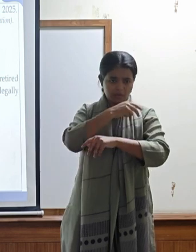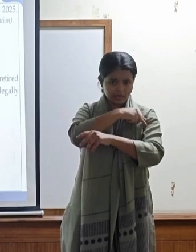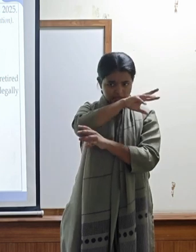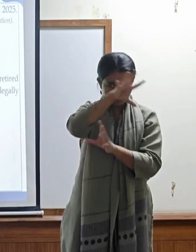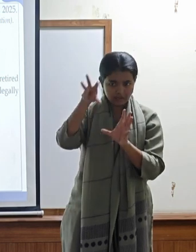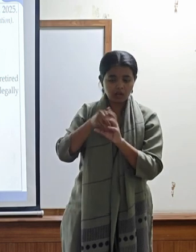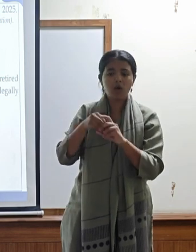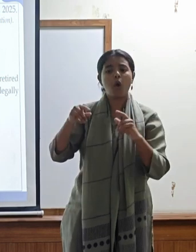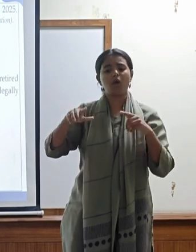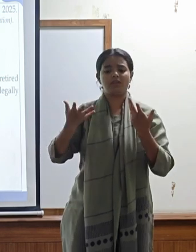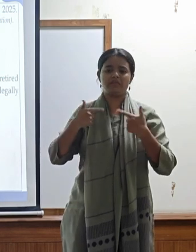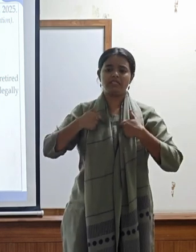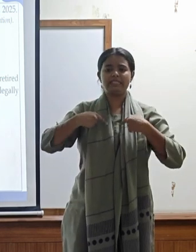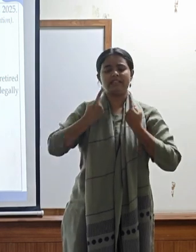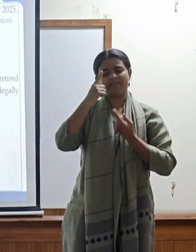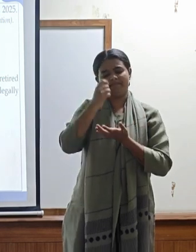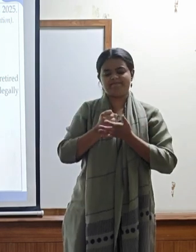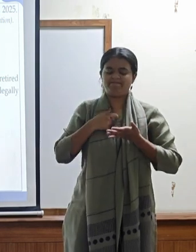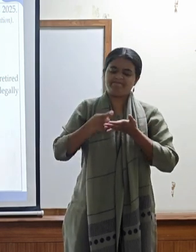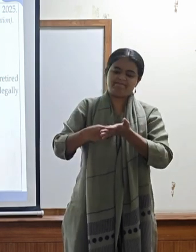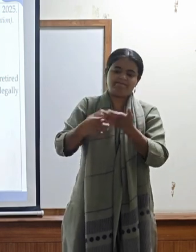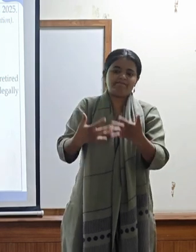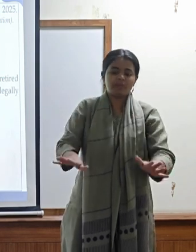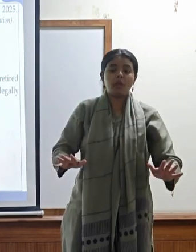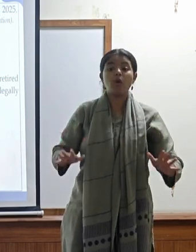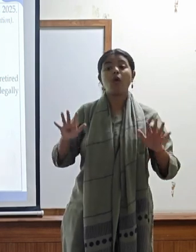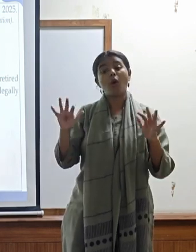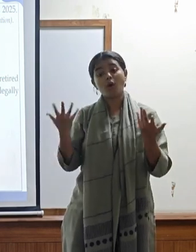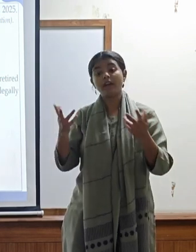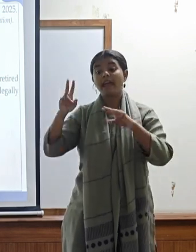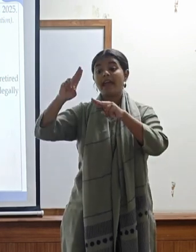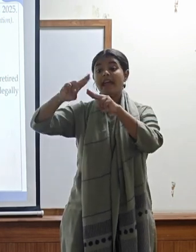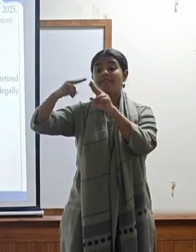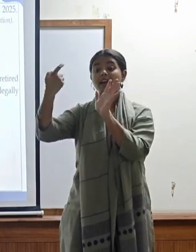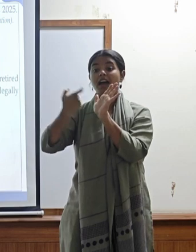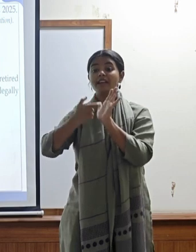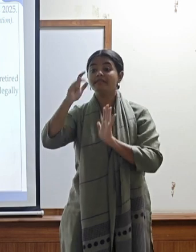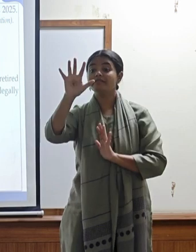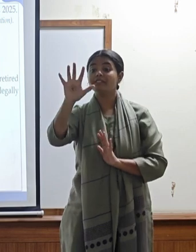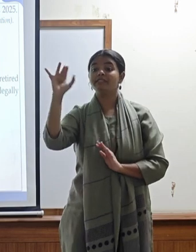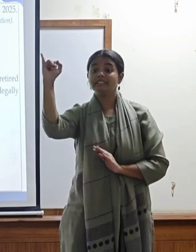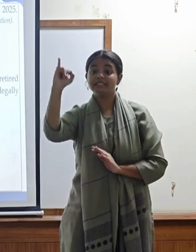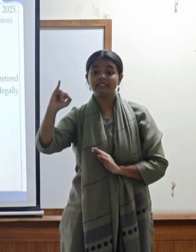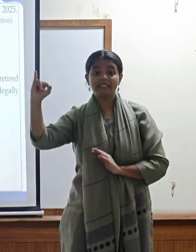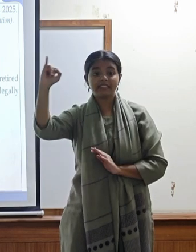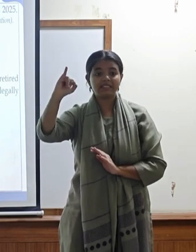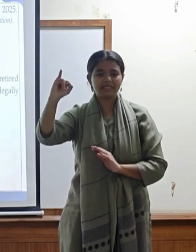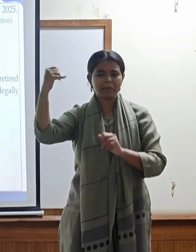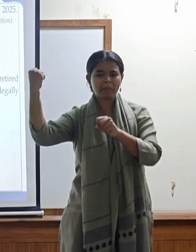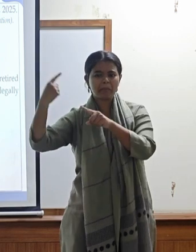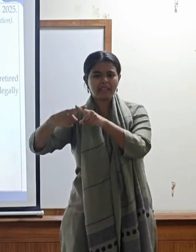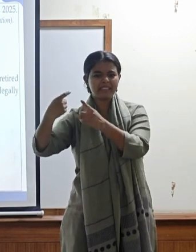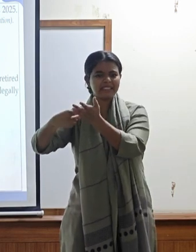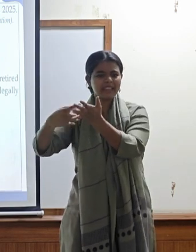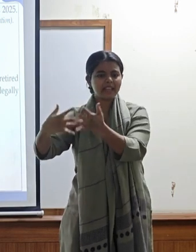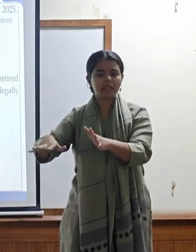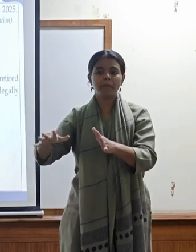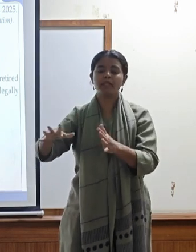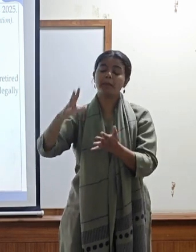लिया है या FR 56 के अंडर रिटायर हुए हैं, जो कंपलसरी रिटायरमेंट है,